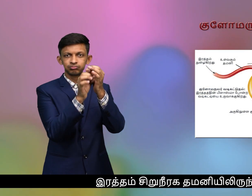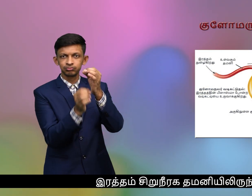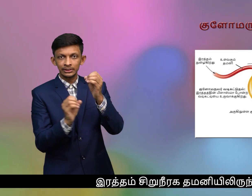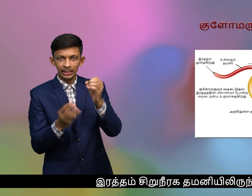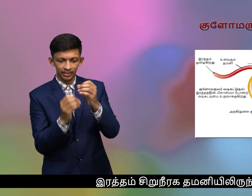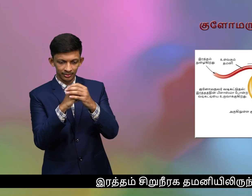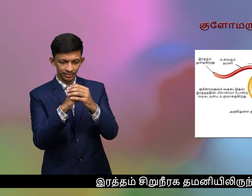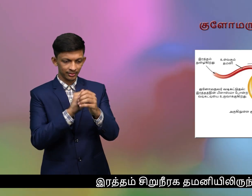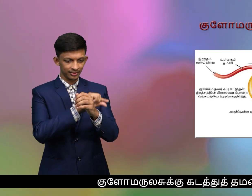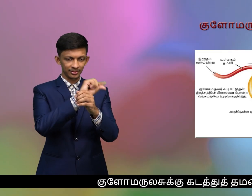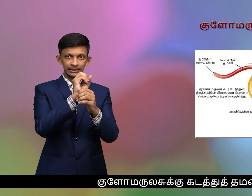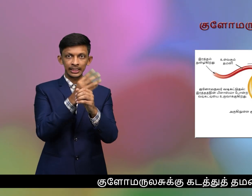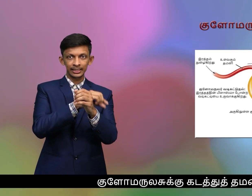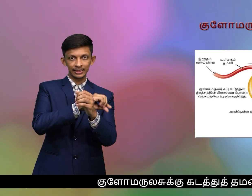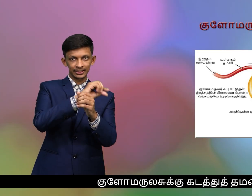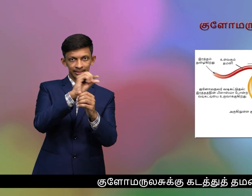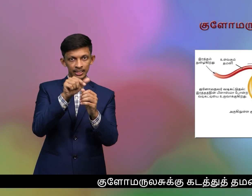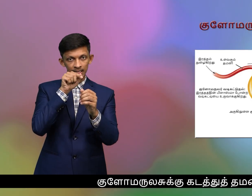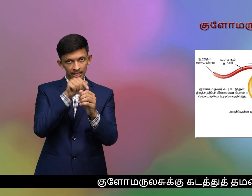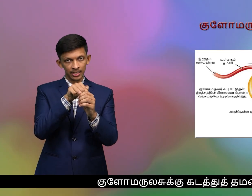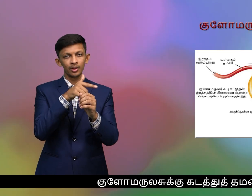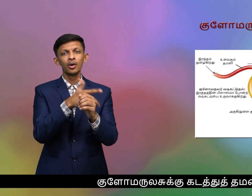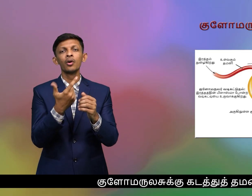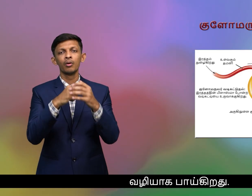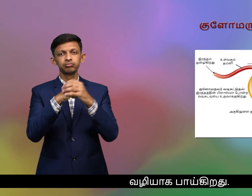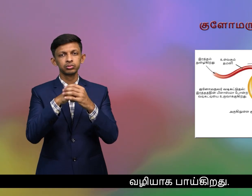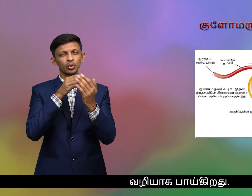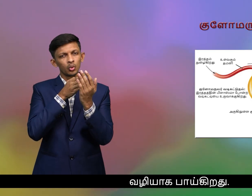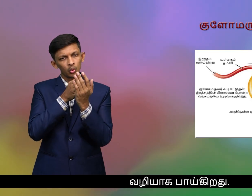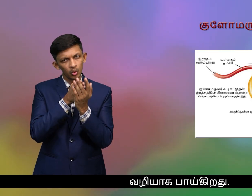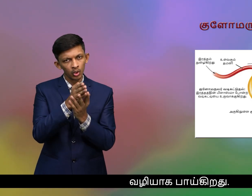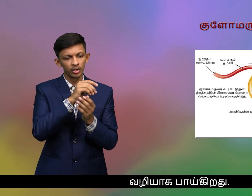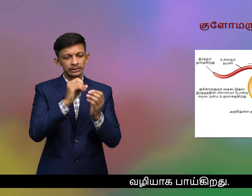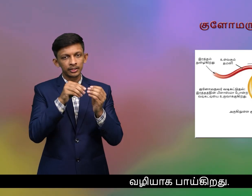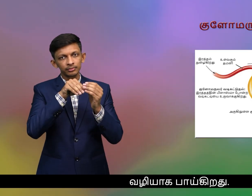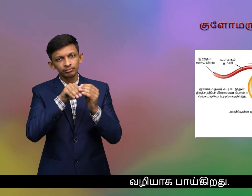தமனியிலிருந்து குளோமருலாஸ் கடத்தும் தமனி வழியாக பாய்கிறது.